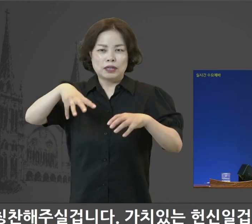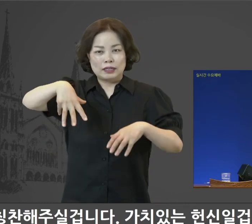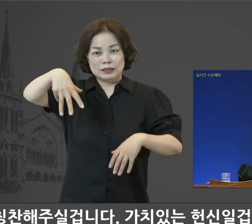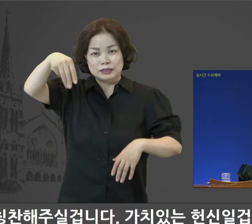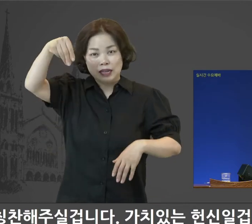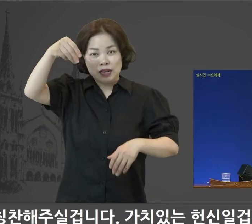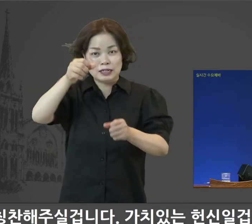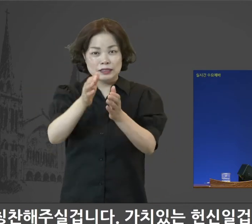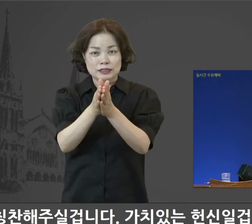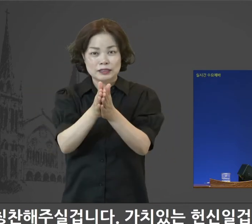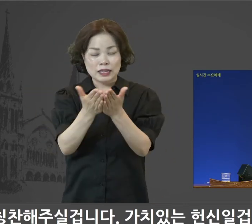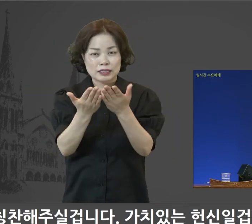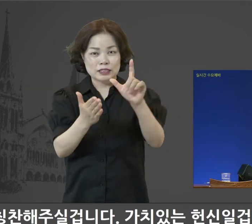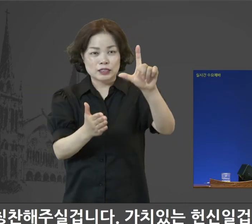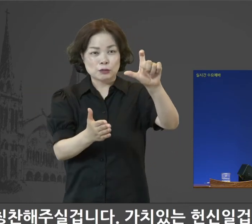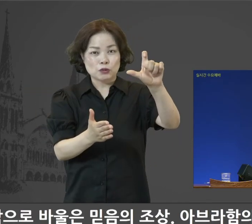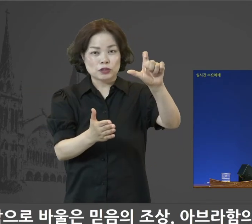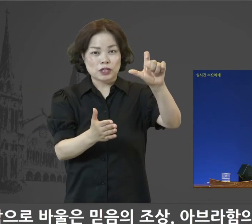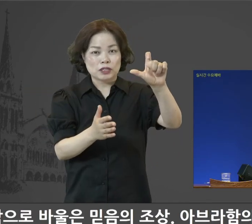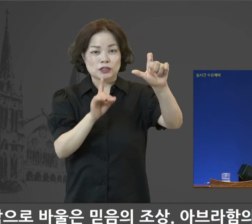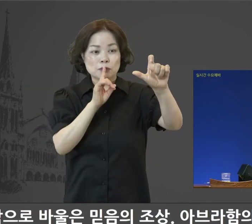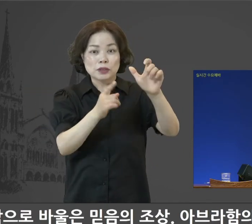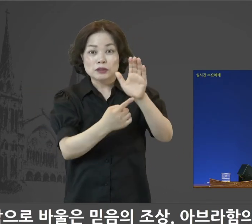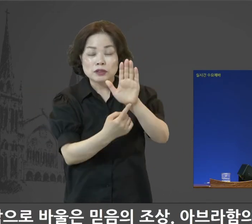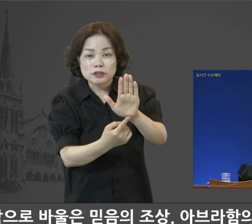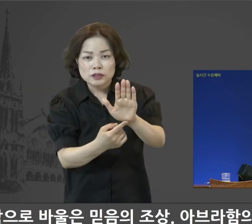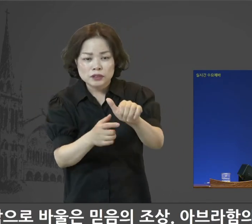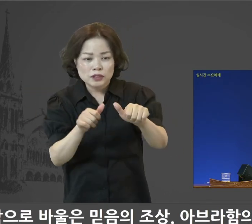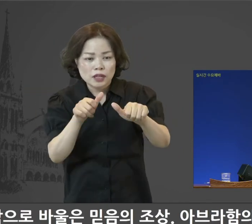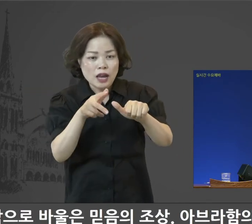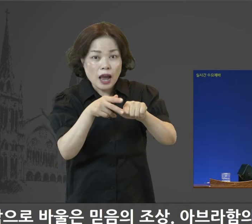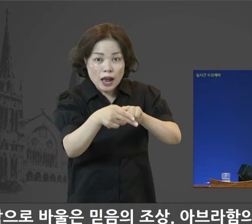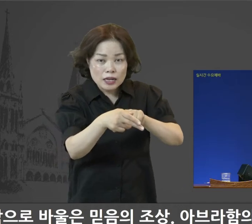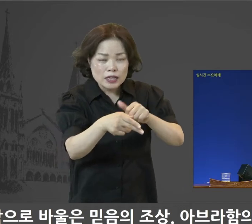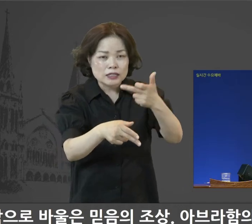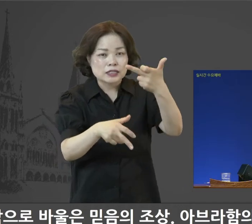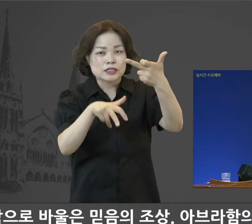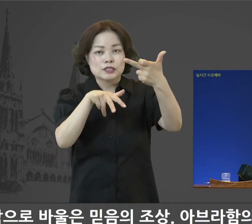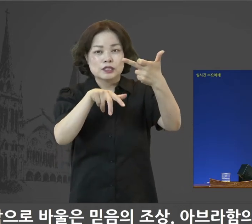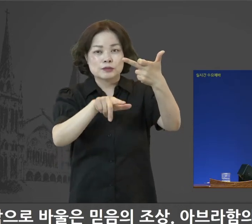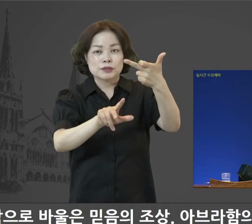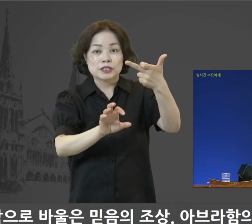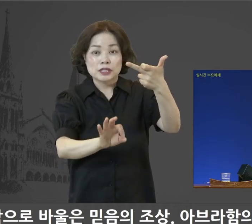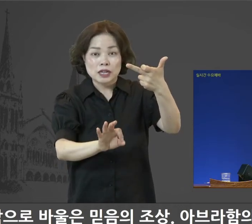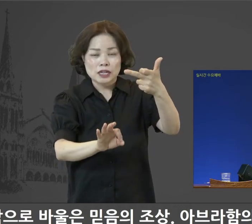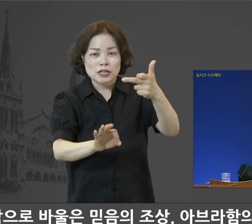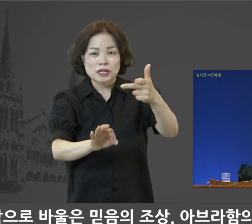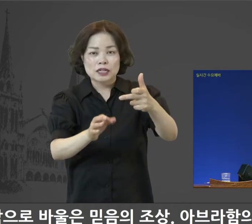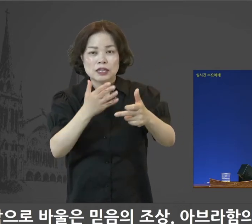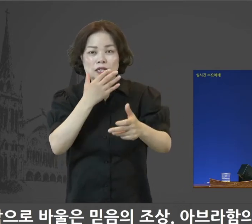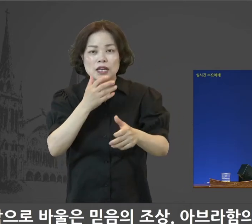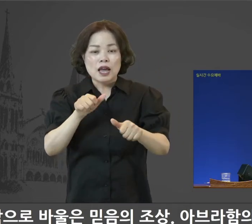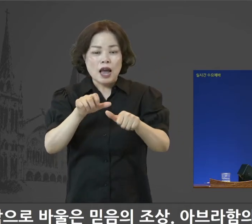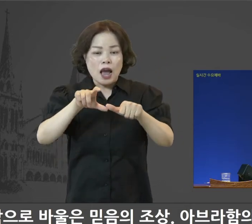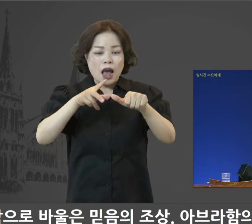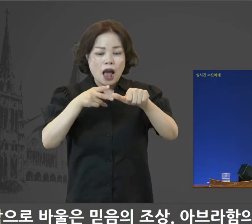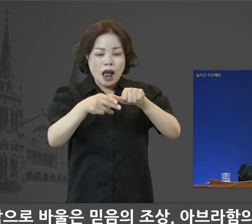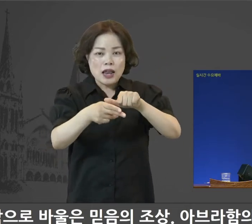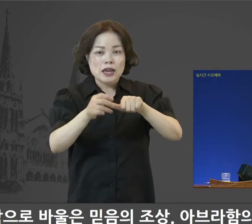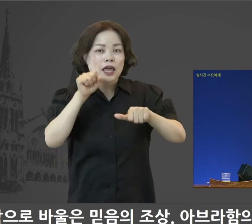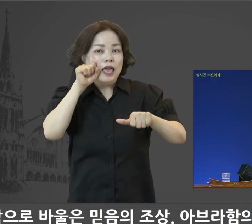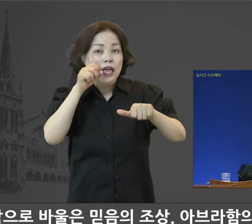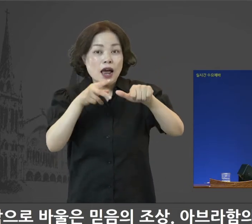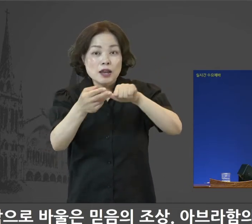15장에서 이미 받았다라고 이야기합니다. 여러분, 할례는 창세기 17장에 나오거든요. 근데 할례 받기 이전에